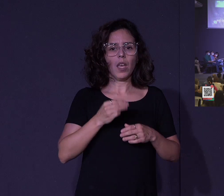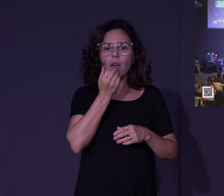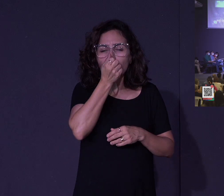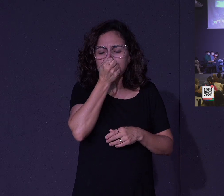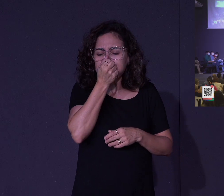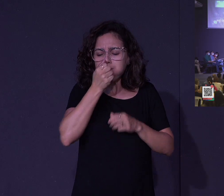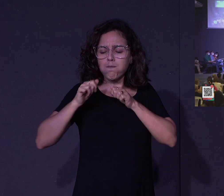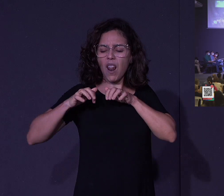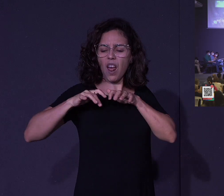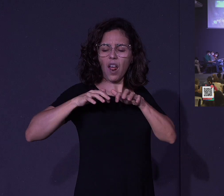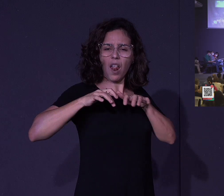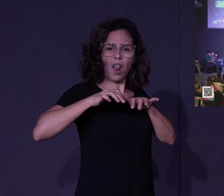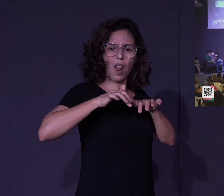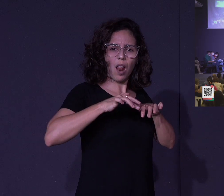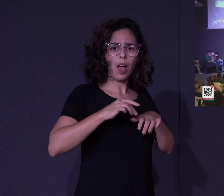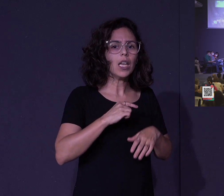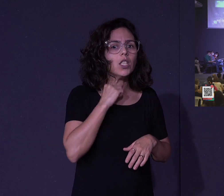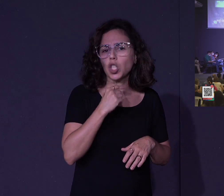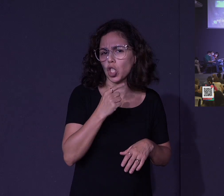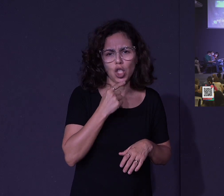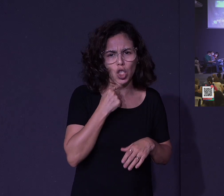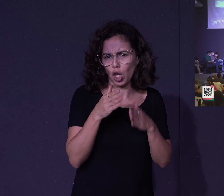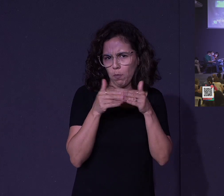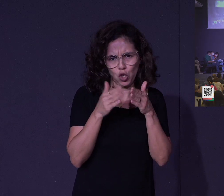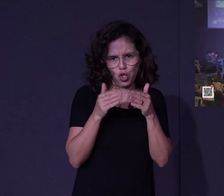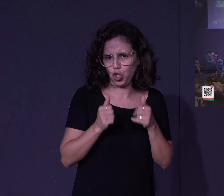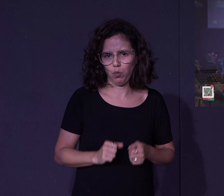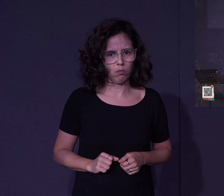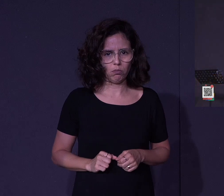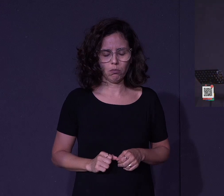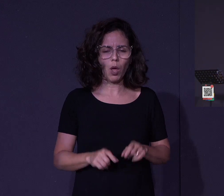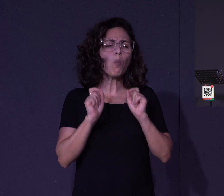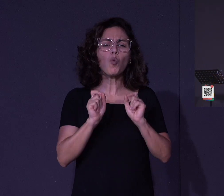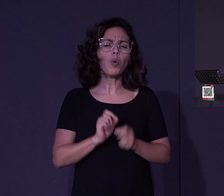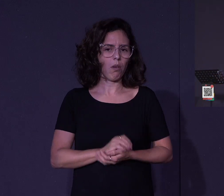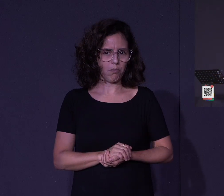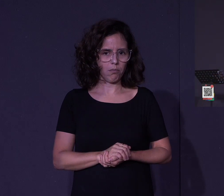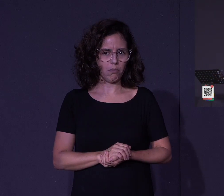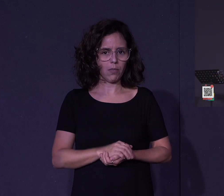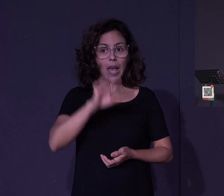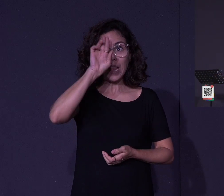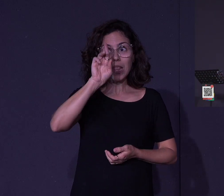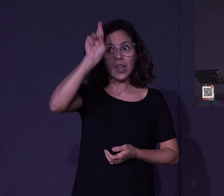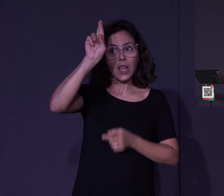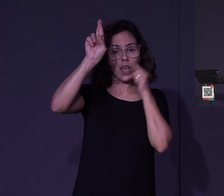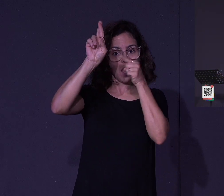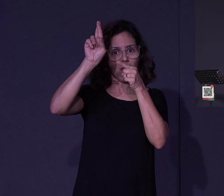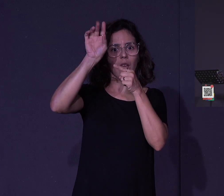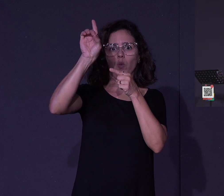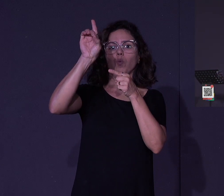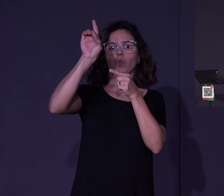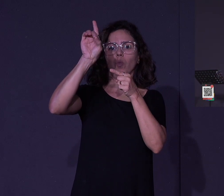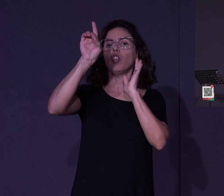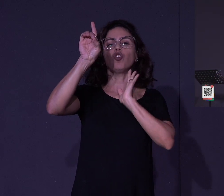ninguém pedir. Por quê? Porque estava determinado no cronograma de Deus. Descansa o teu coração, porque a